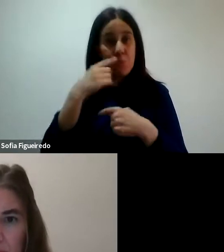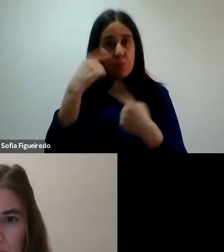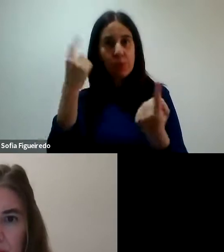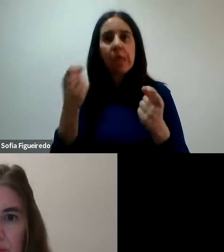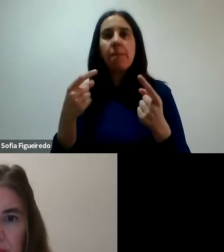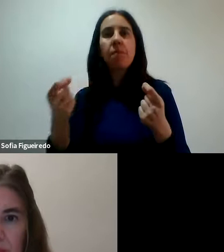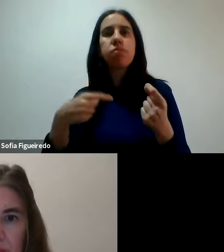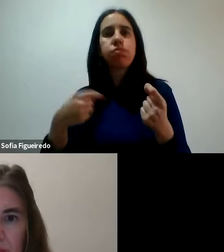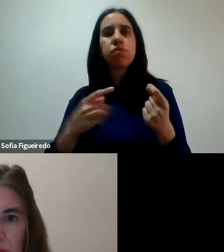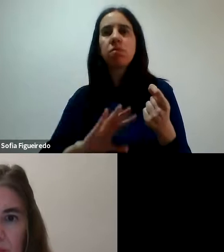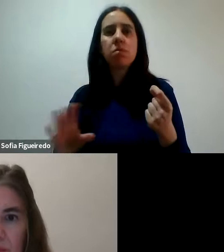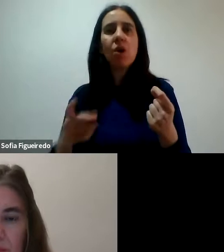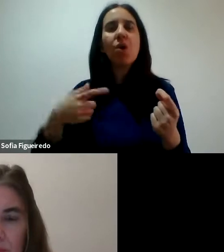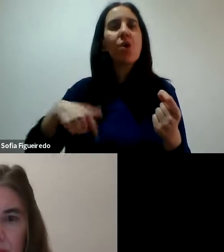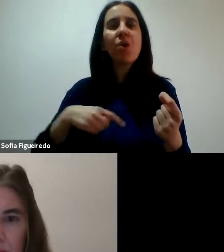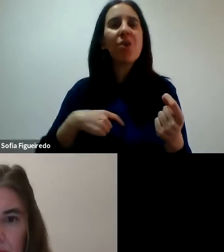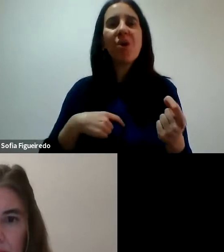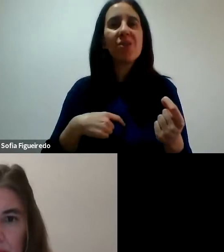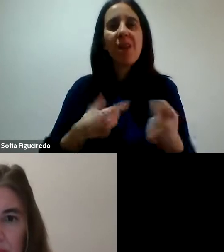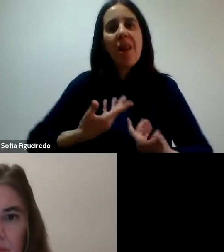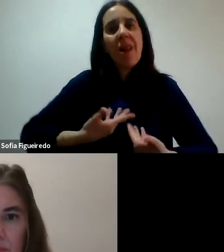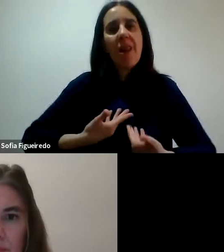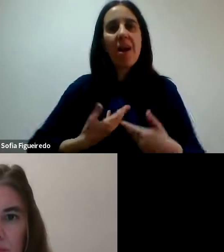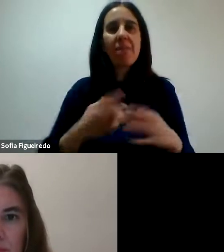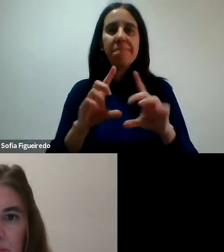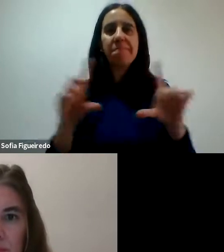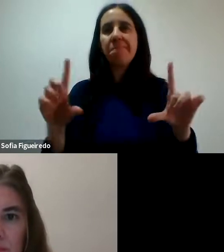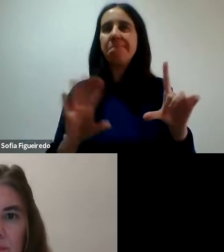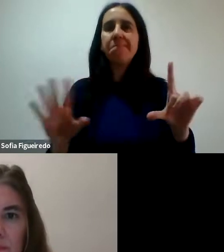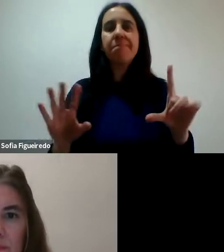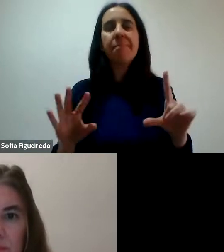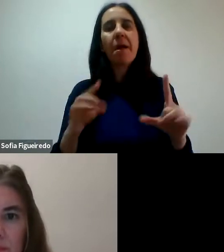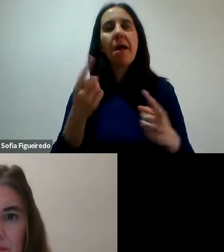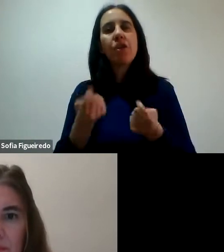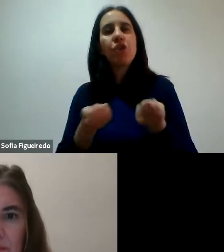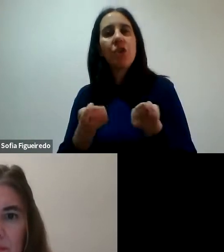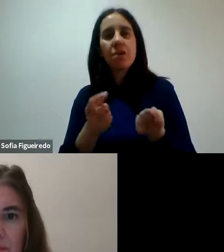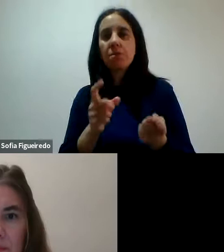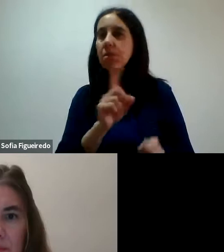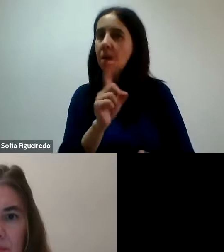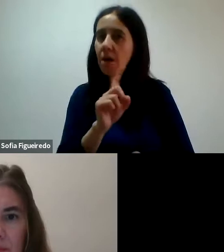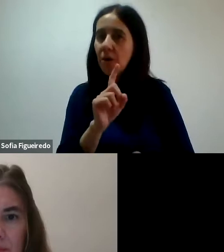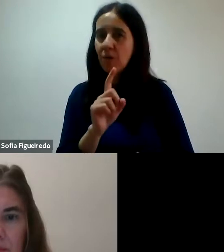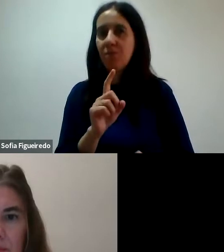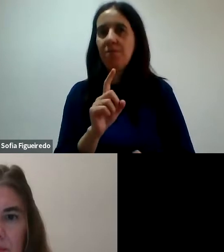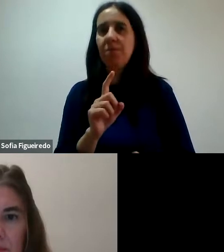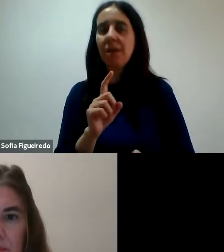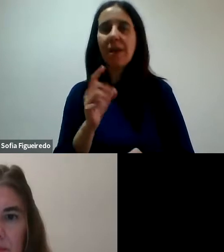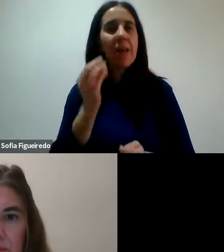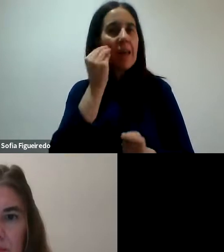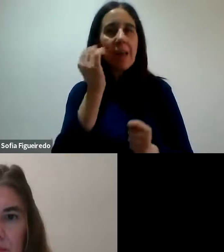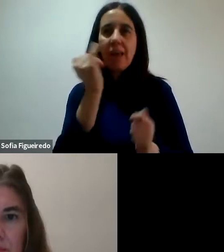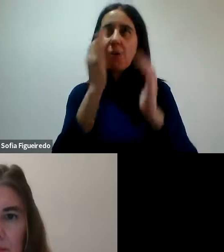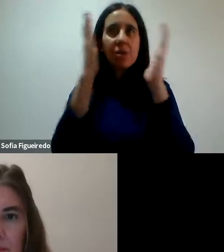e-mail. Nós não somos um portal que lá está, que é gerido por alguém que ali está. Não. Faz parte da organização, faz parte